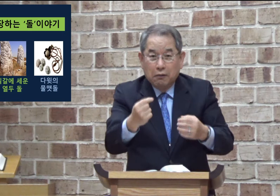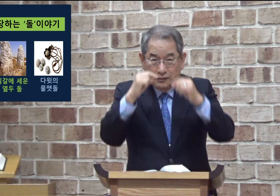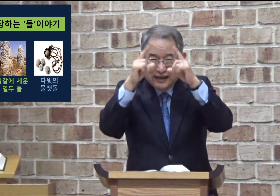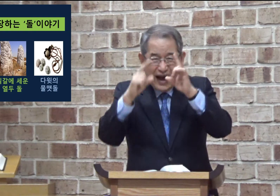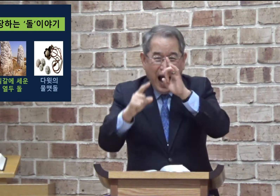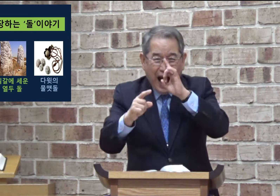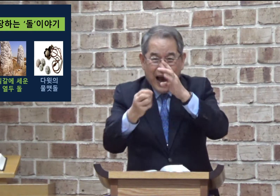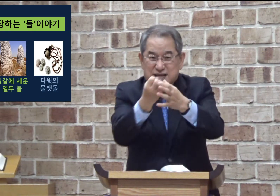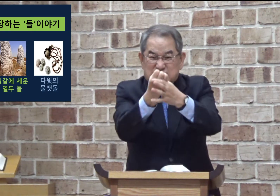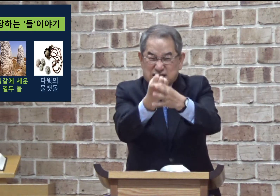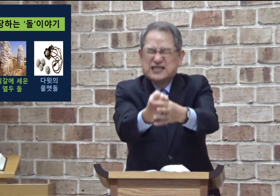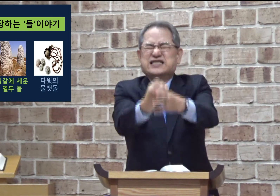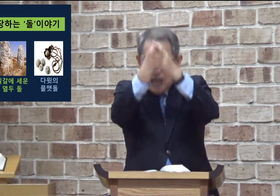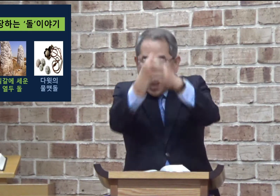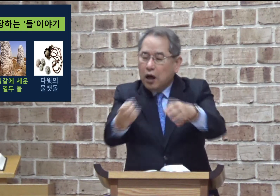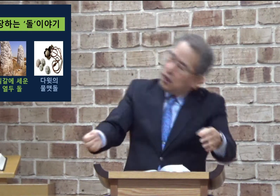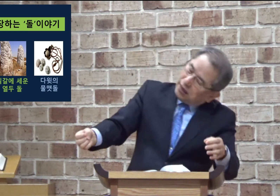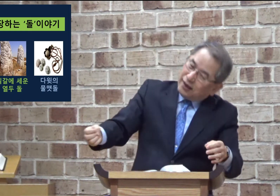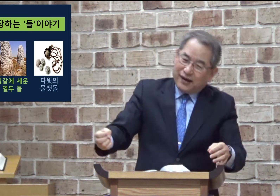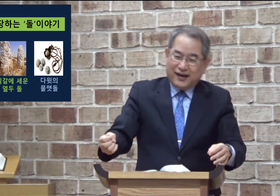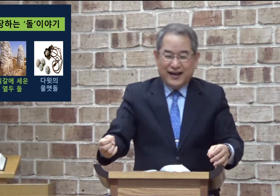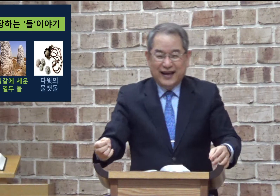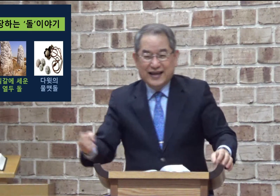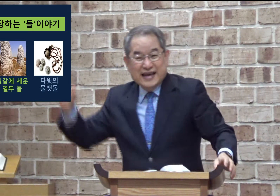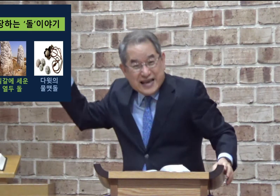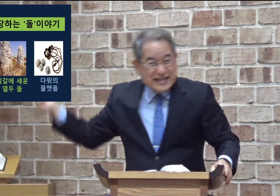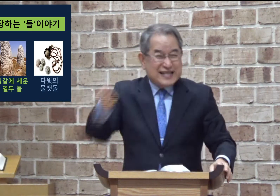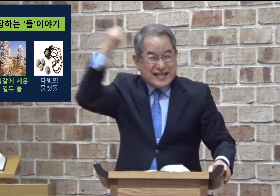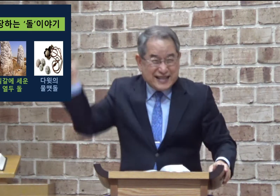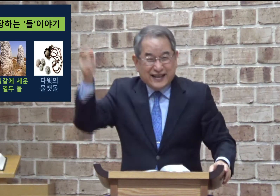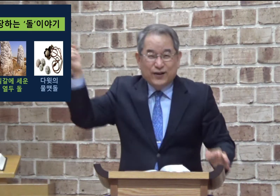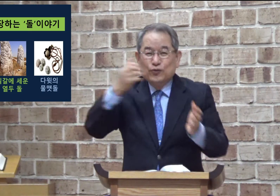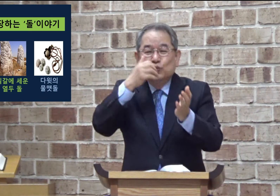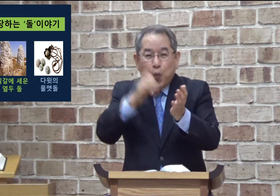큰 돌로 골리앗의 이마를 맞추었습니다.